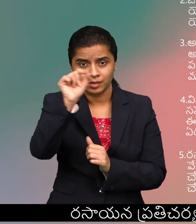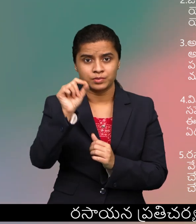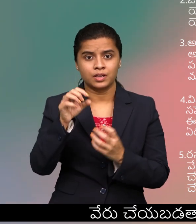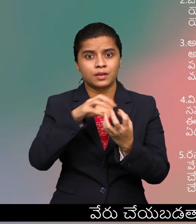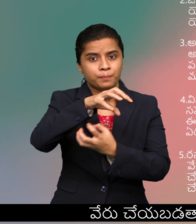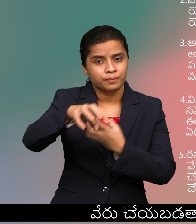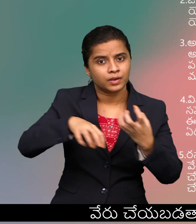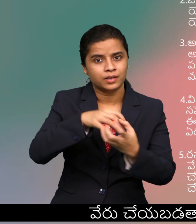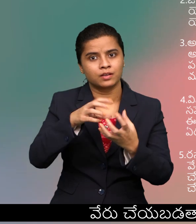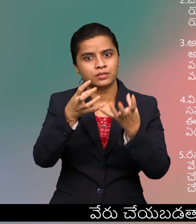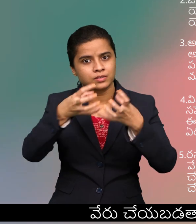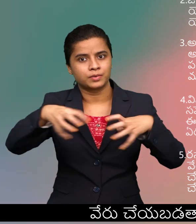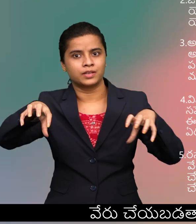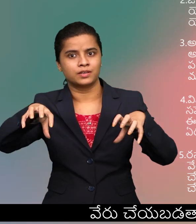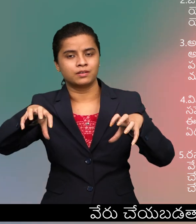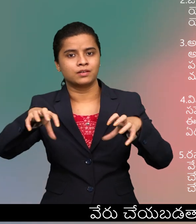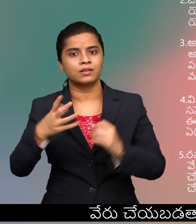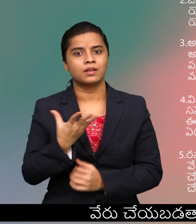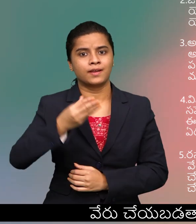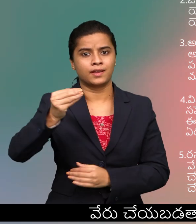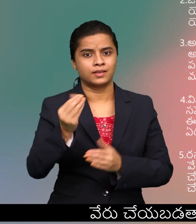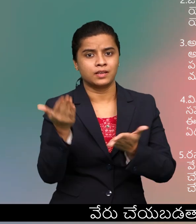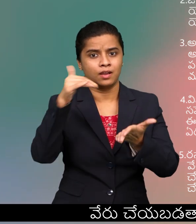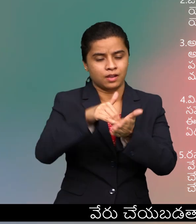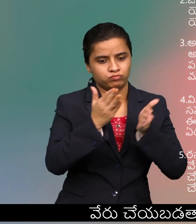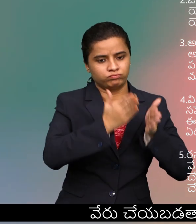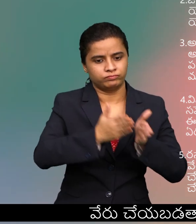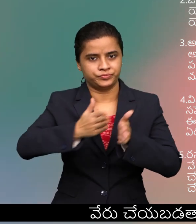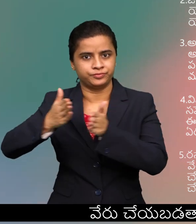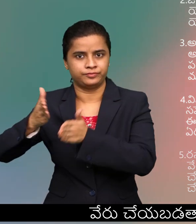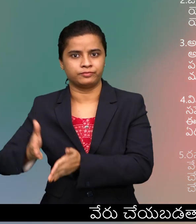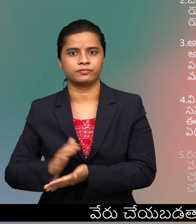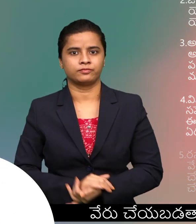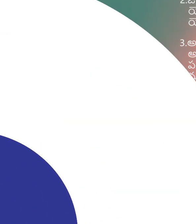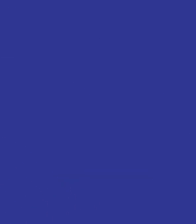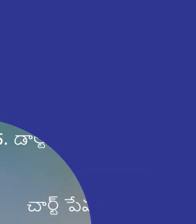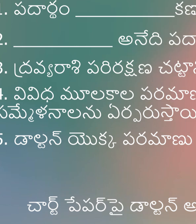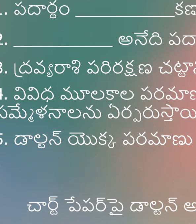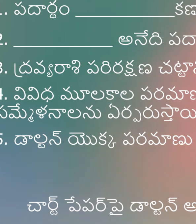చేయబడతాయి, వేరు చేయబడతాయి మరియు పునర్వ్యవస్థీకరించబడతాయి.